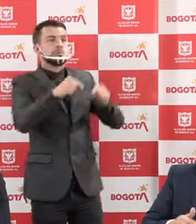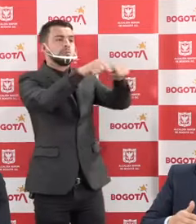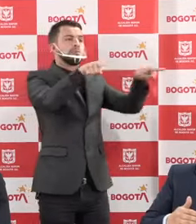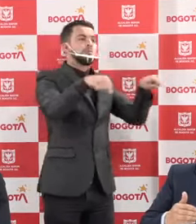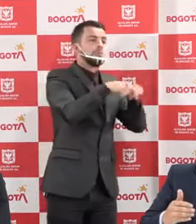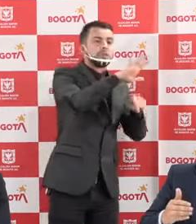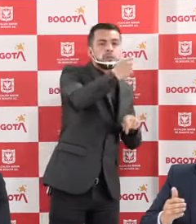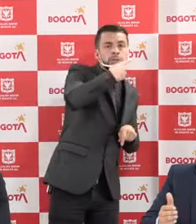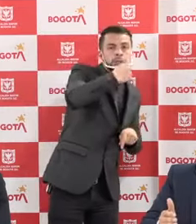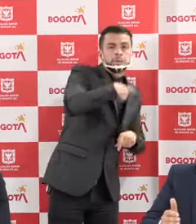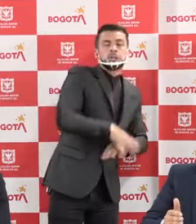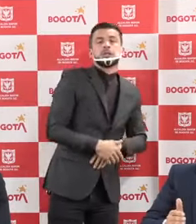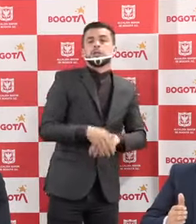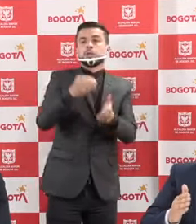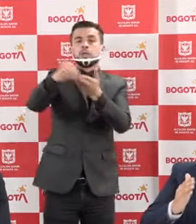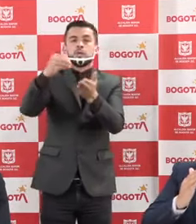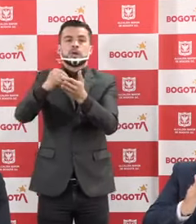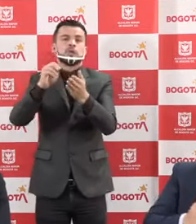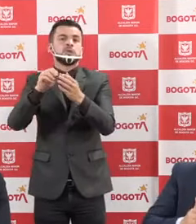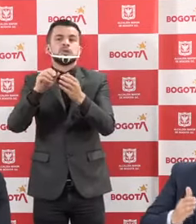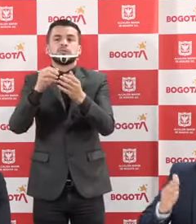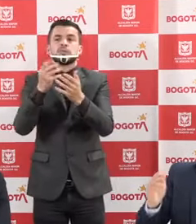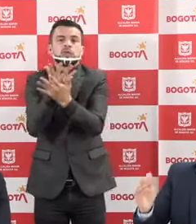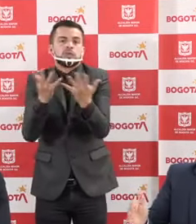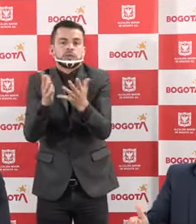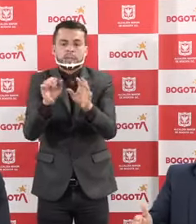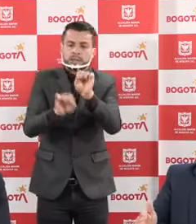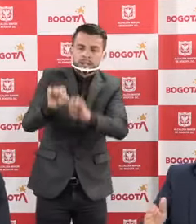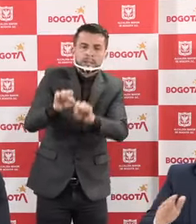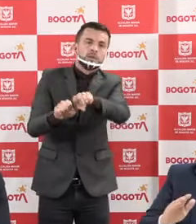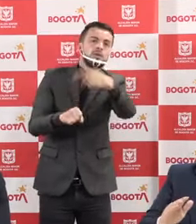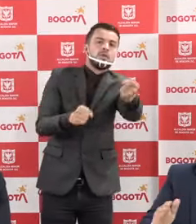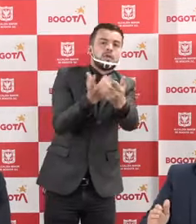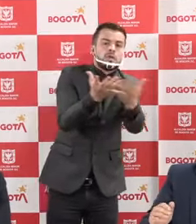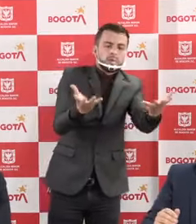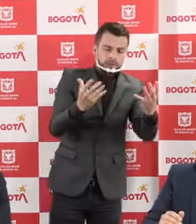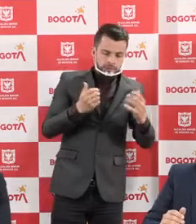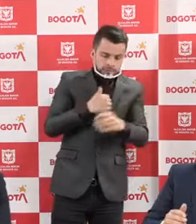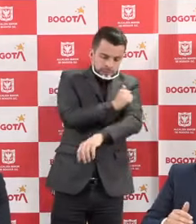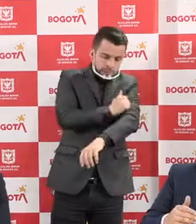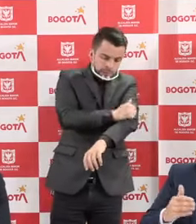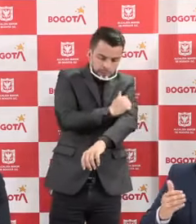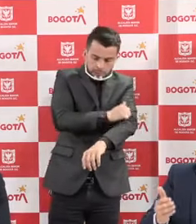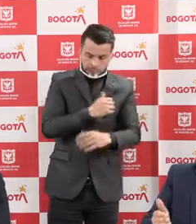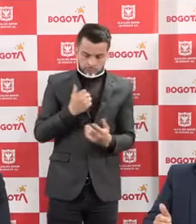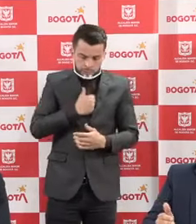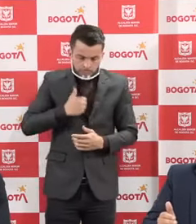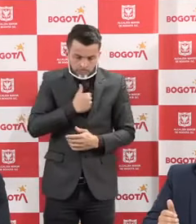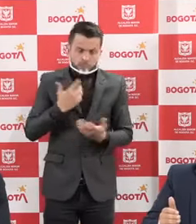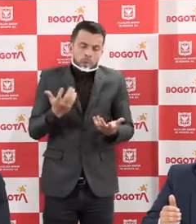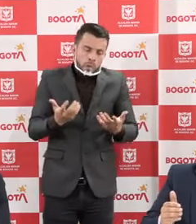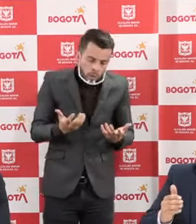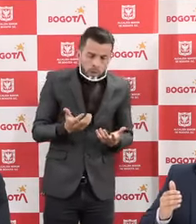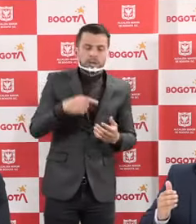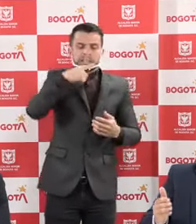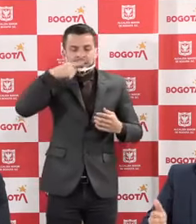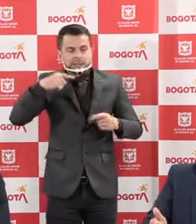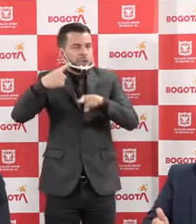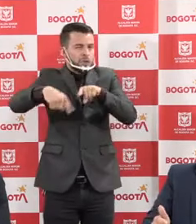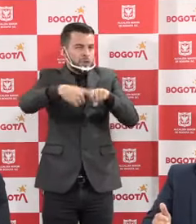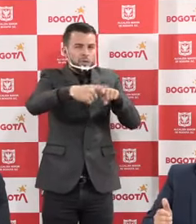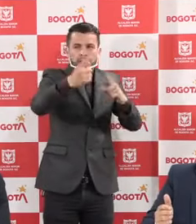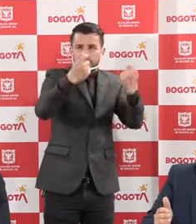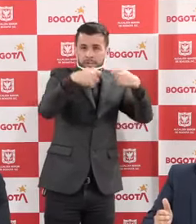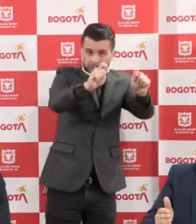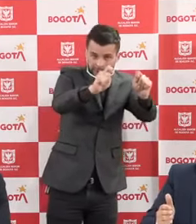aseo de cuidado personal va de lunes a domingo no hay ninguna restricción locales comerciales que no venden